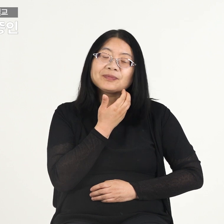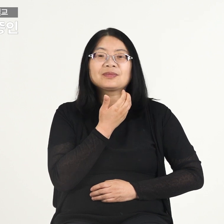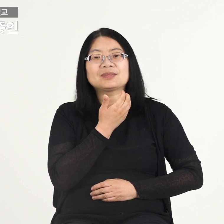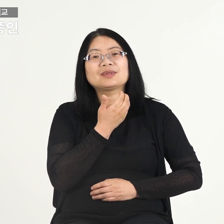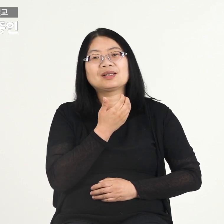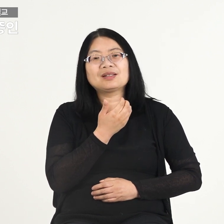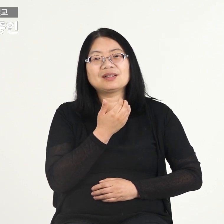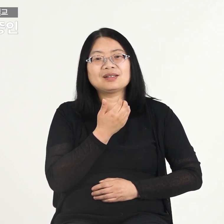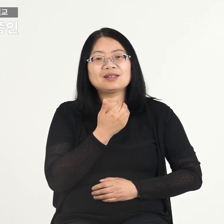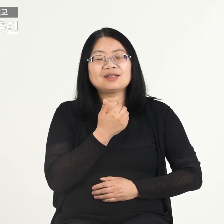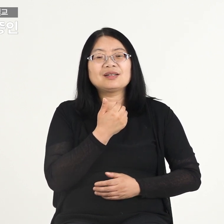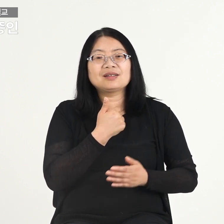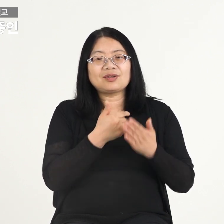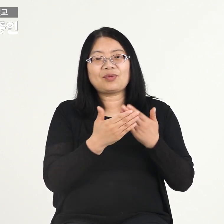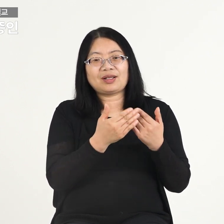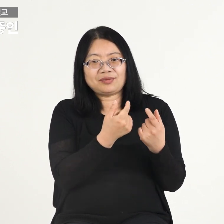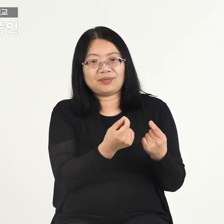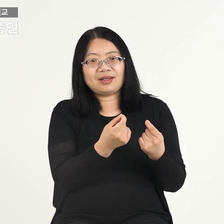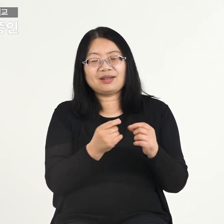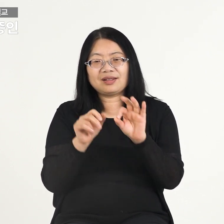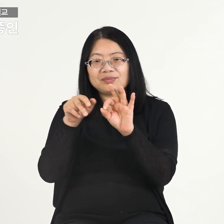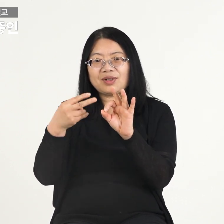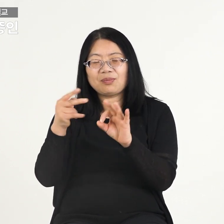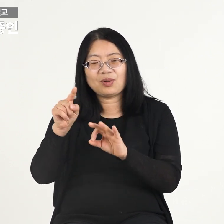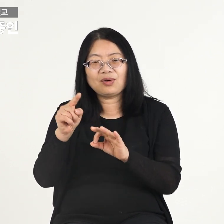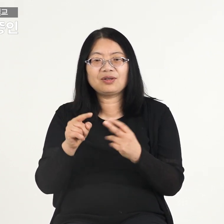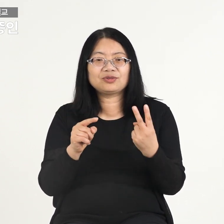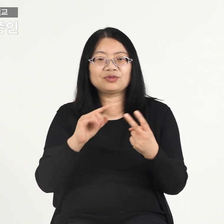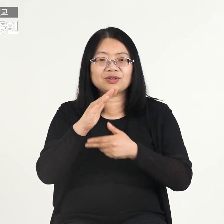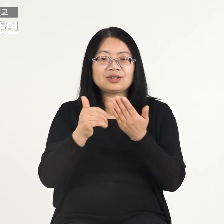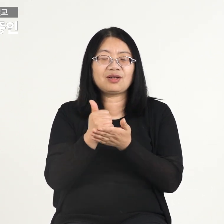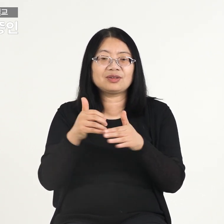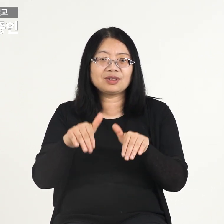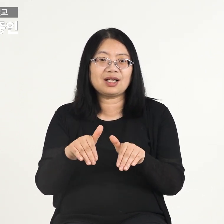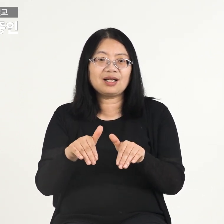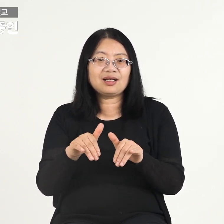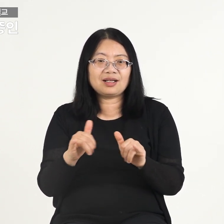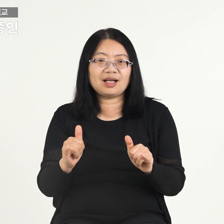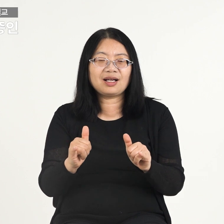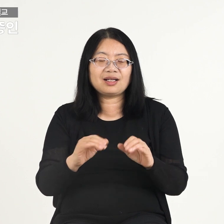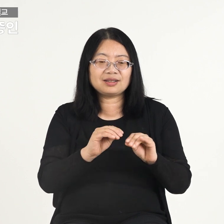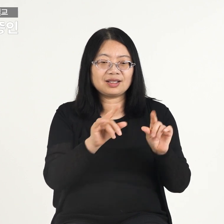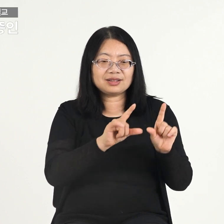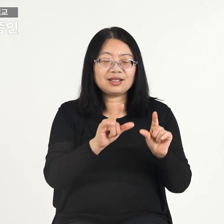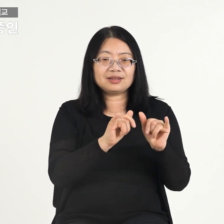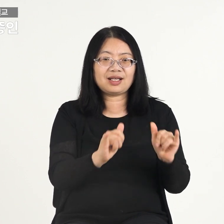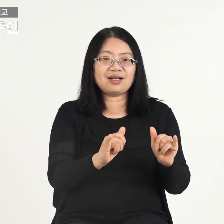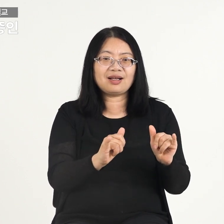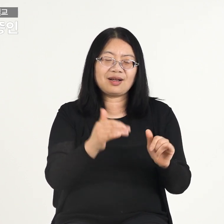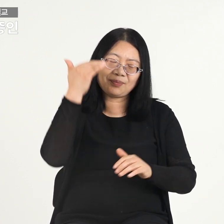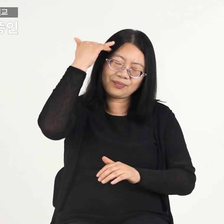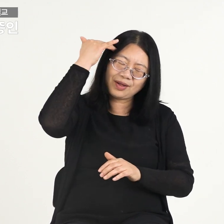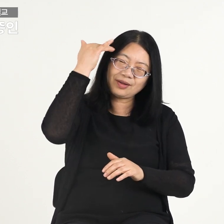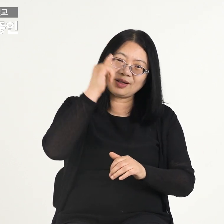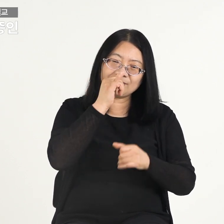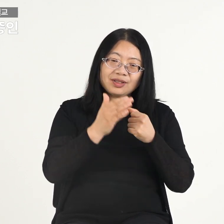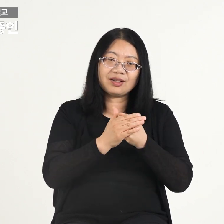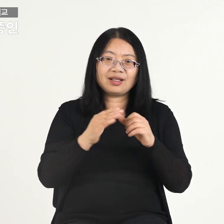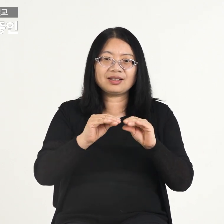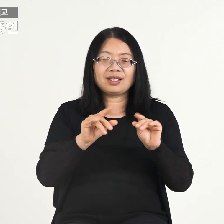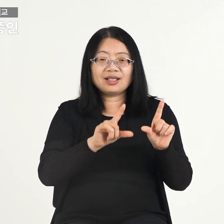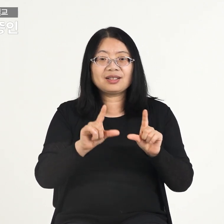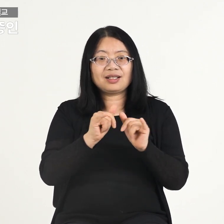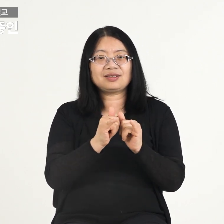다음에 10절을 볼까요? 이 두 선지자가 땅에 사는 자들을 괴롭게 한 고로 땅에